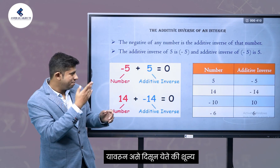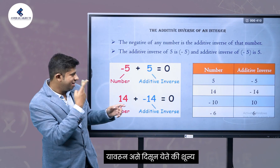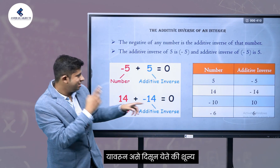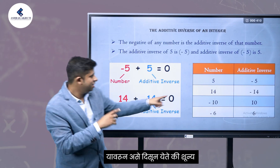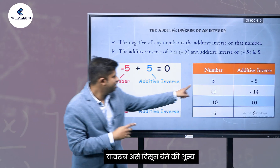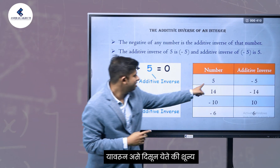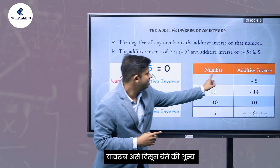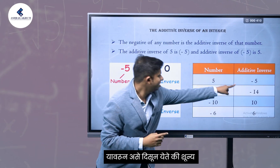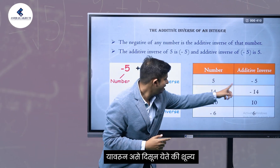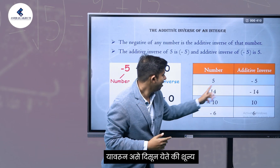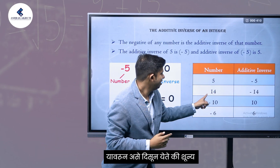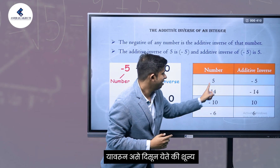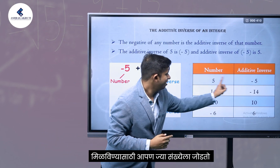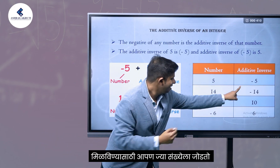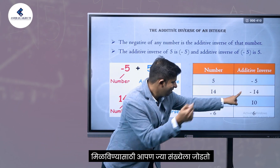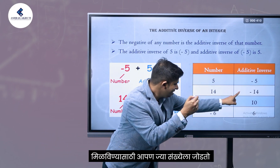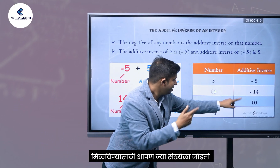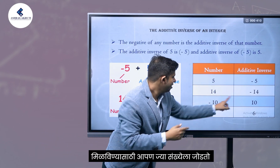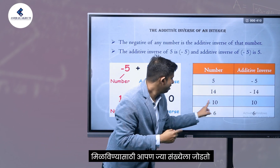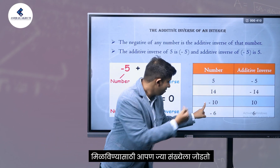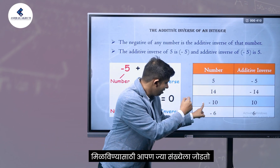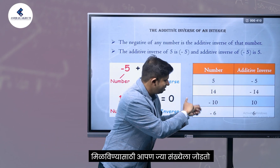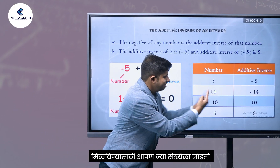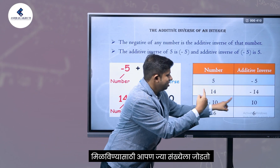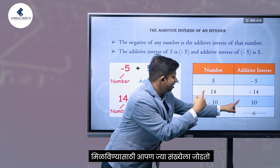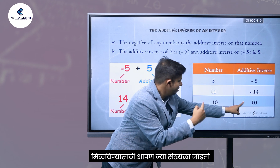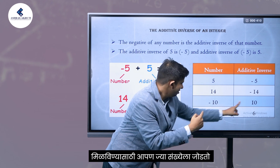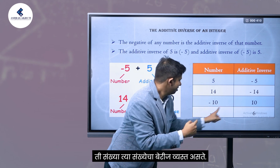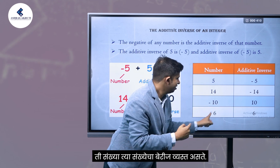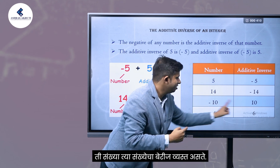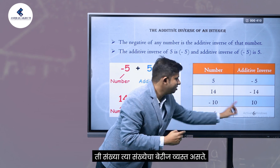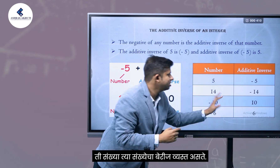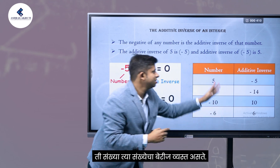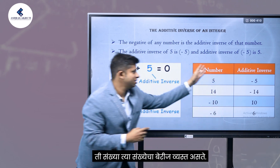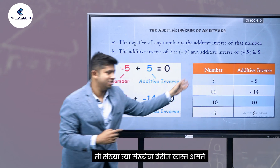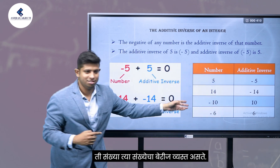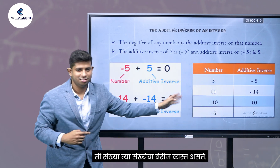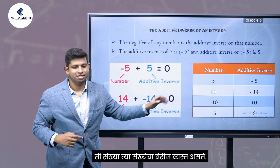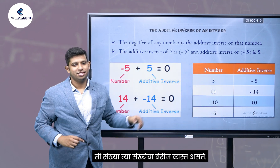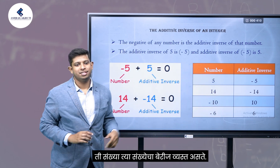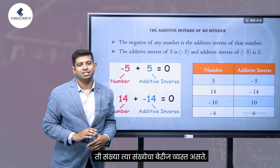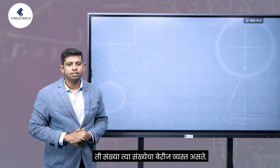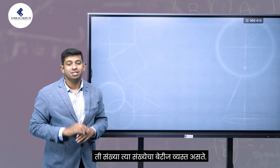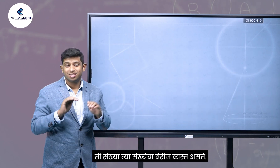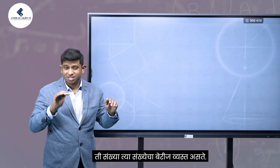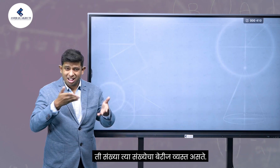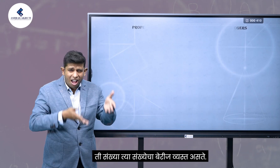यावरून असे दिसून येते की शून्य मिळवण्यासाठी आपण ज्या संख्येला जोडतो ती संख्या त्या संख्येच्या बेरीज व्यस्त